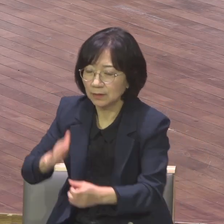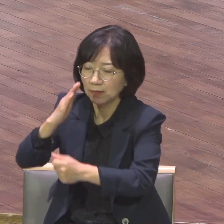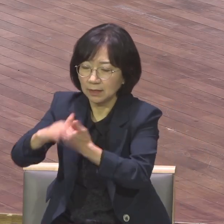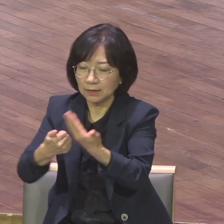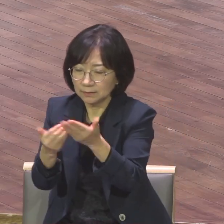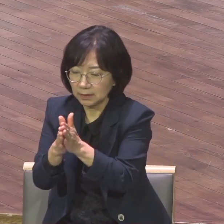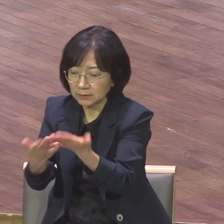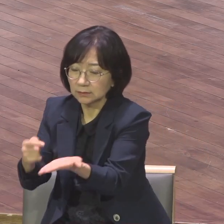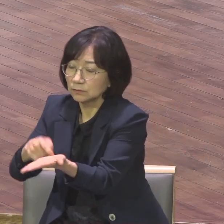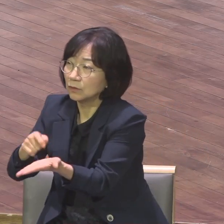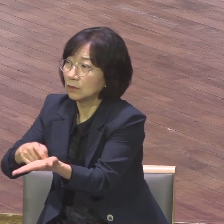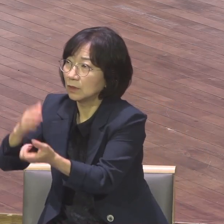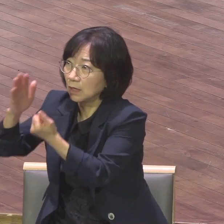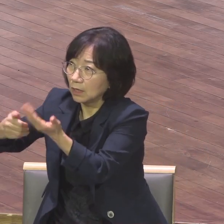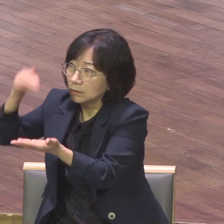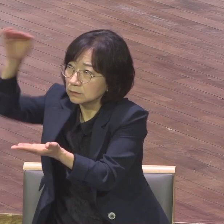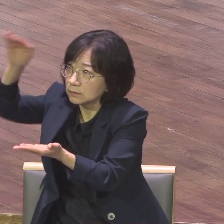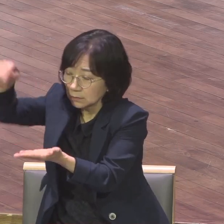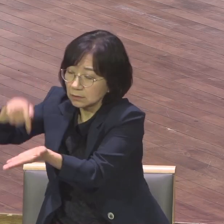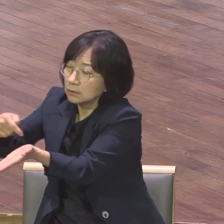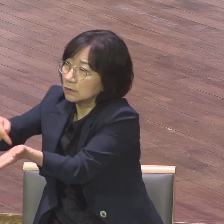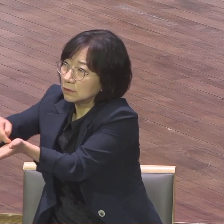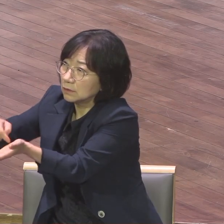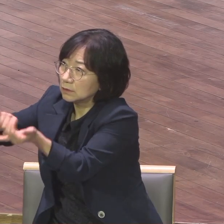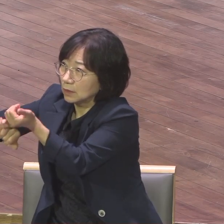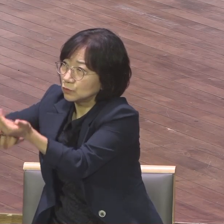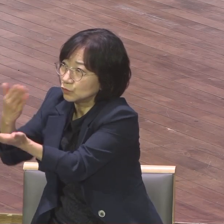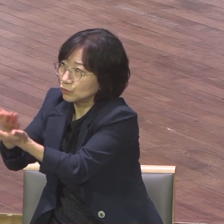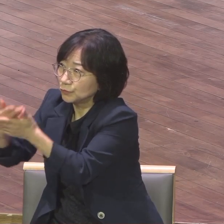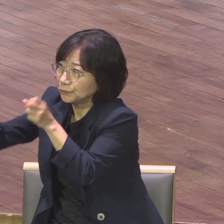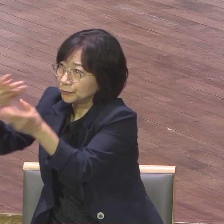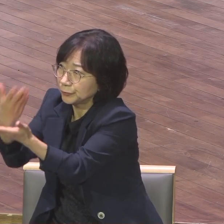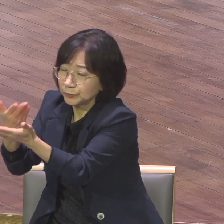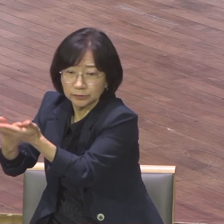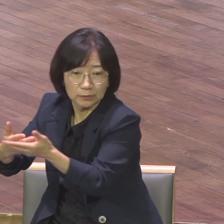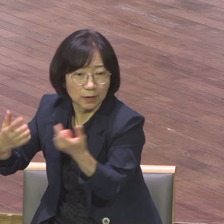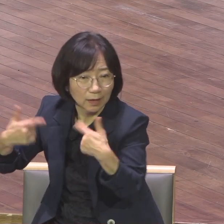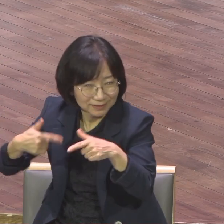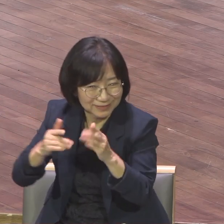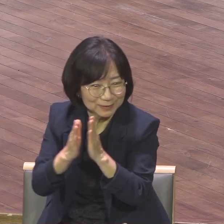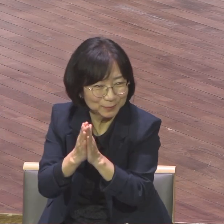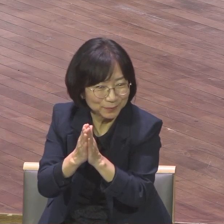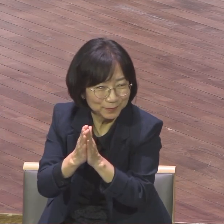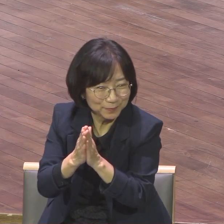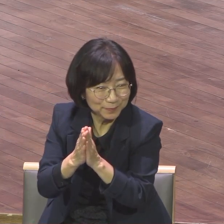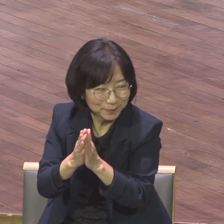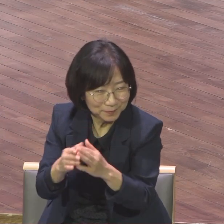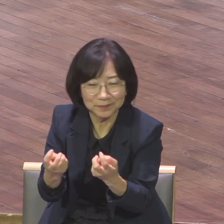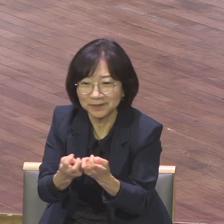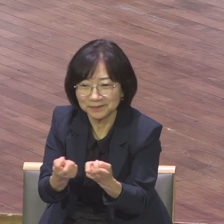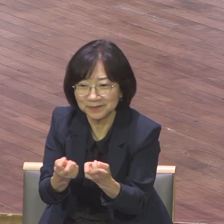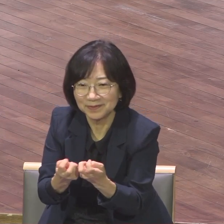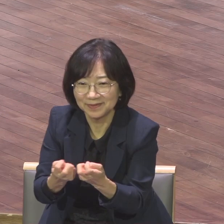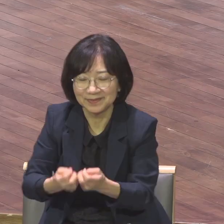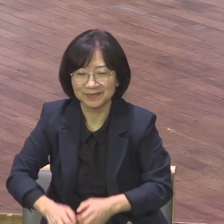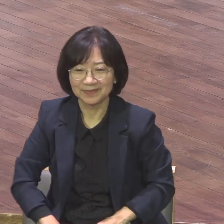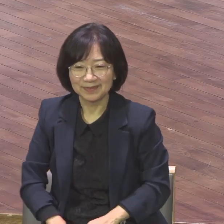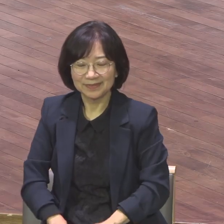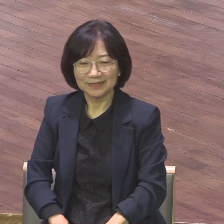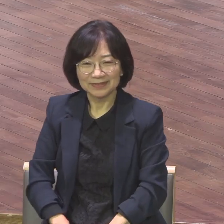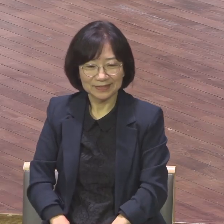근거해서 기도하십시오. 핵심적인 말이지요. 자, 우리가